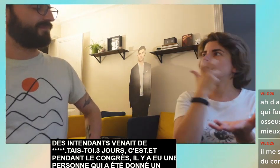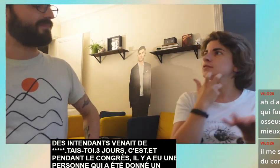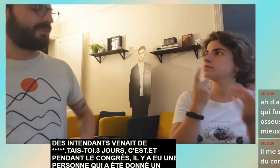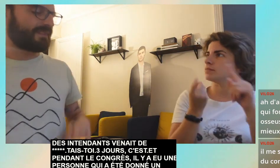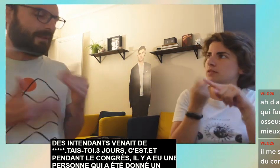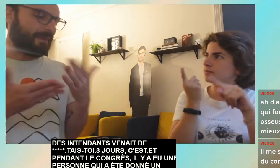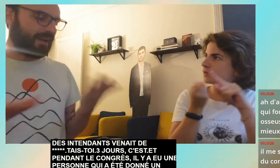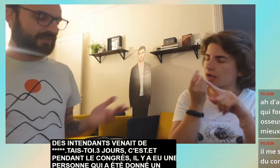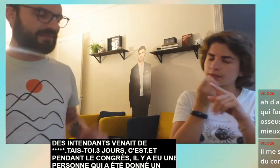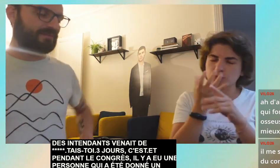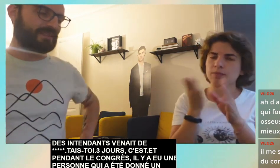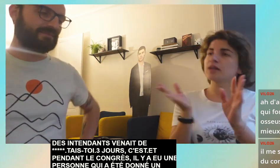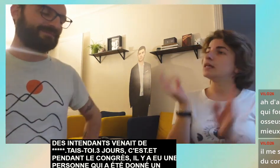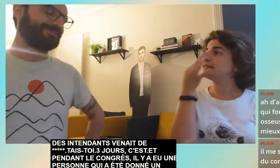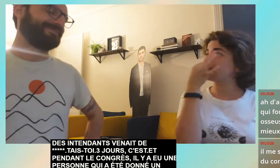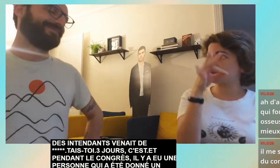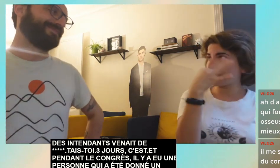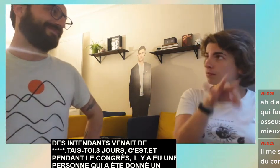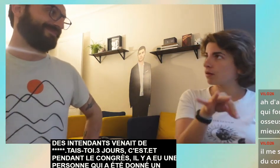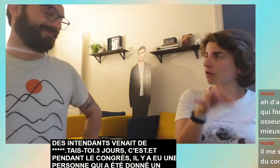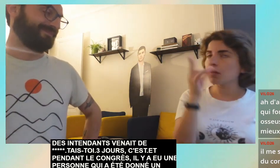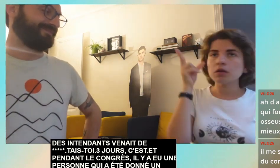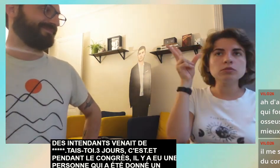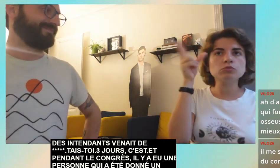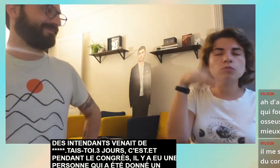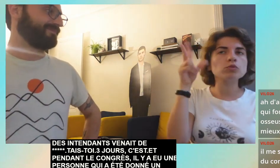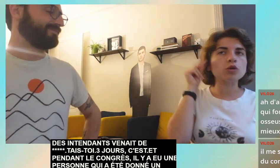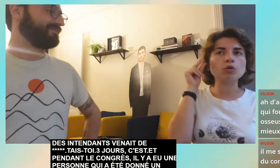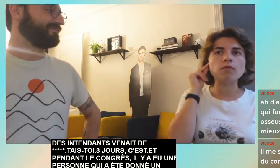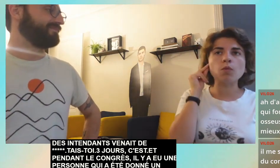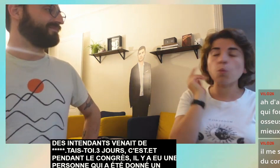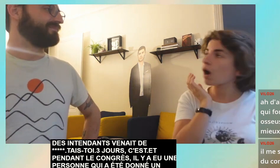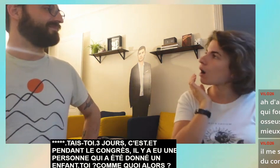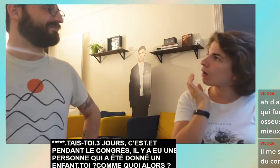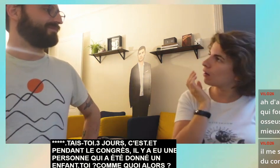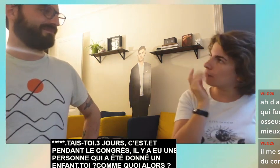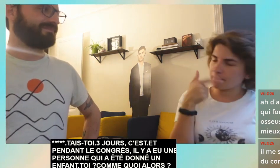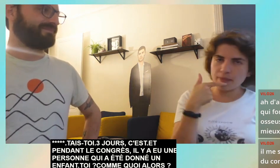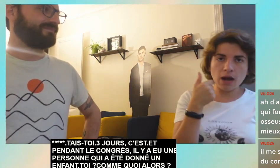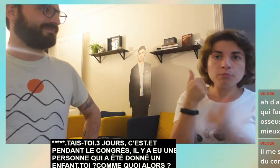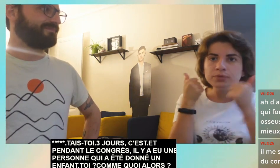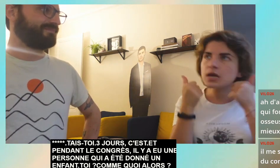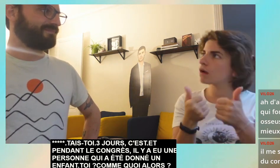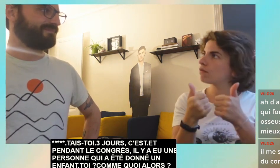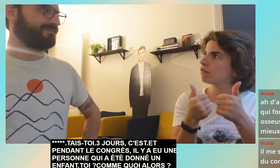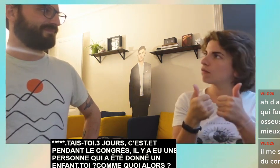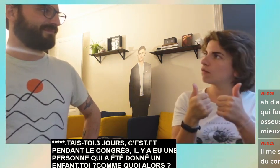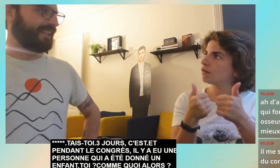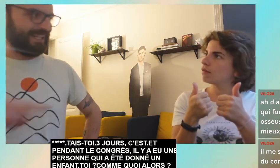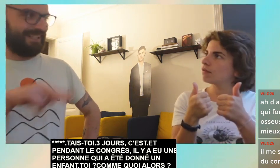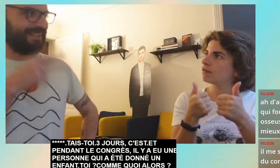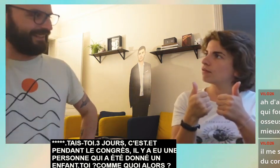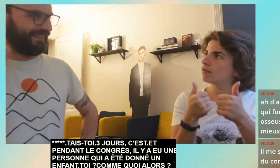dit que c'est bien et tout ça. Il t'exprime et tout le monde entend un peu, moi, il parle bien. Et il était